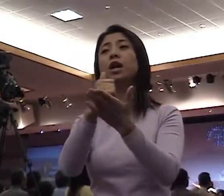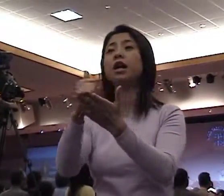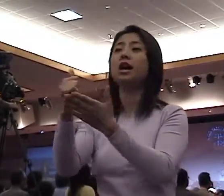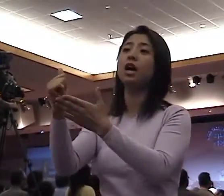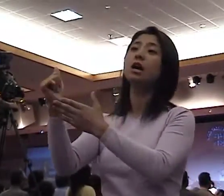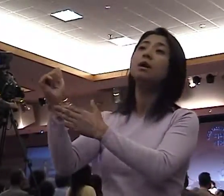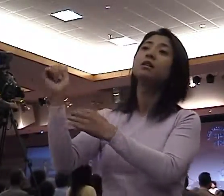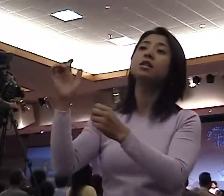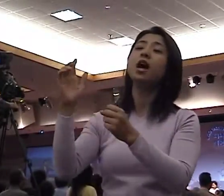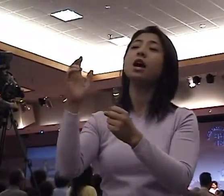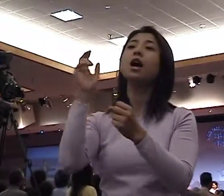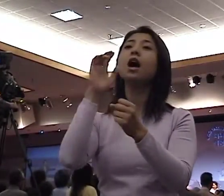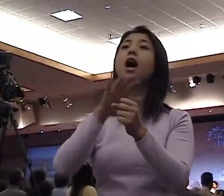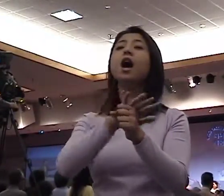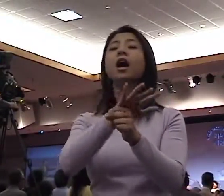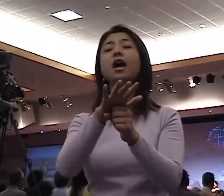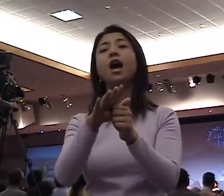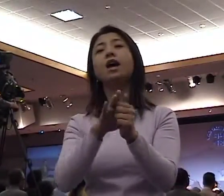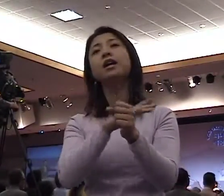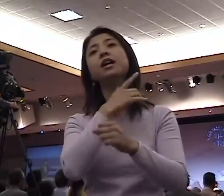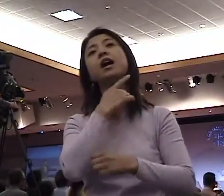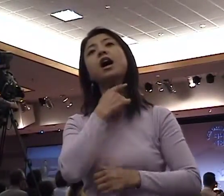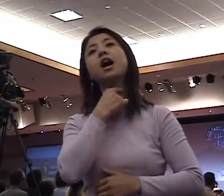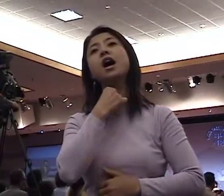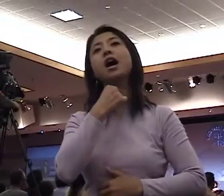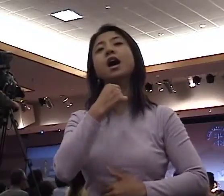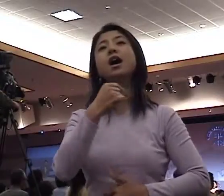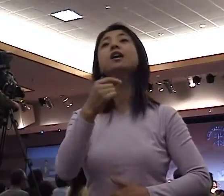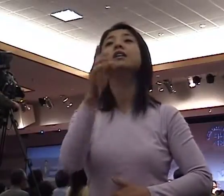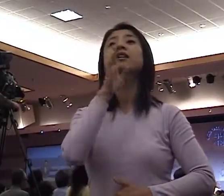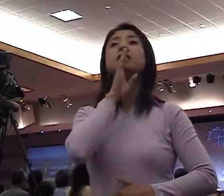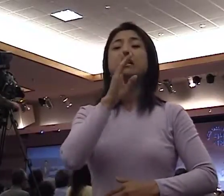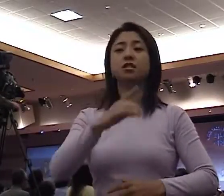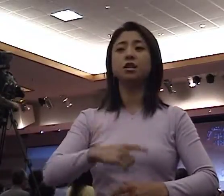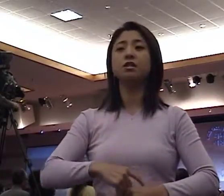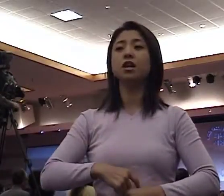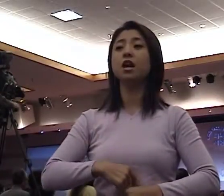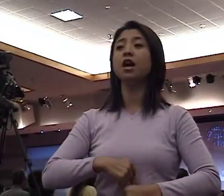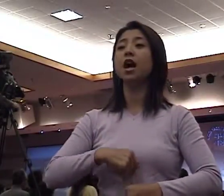영원히 주님을 사랑하리.